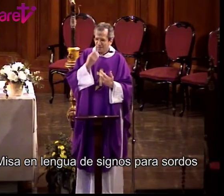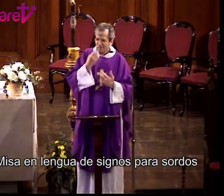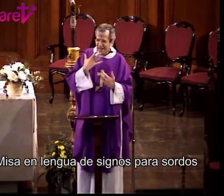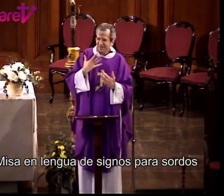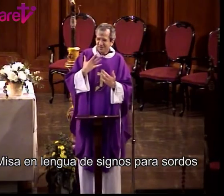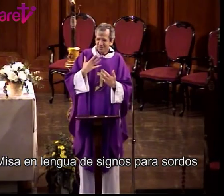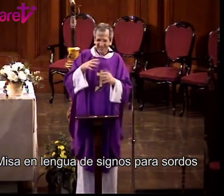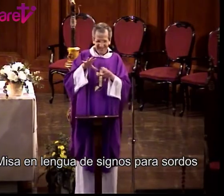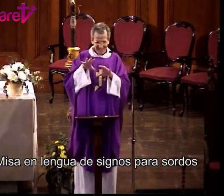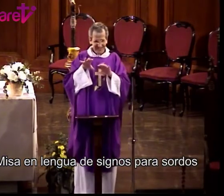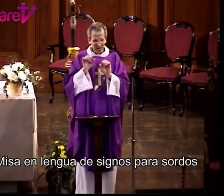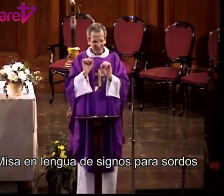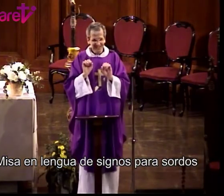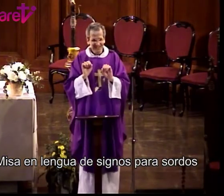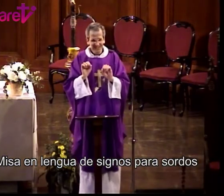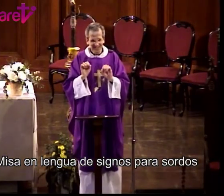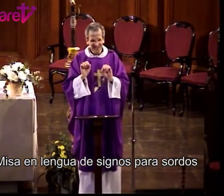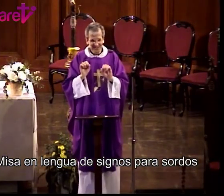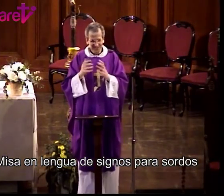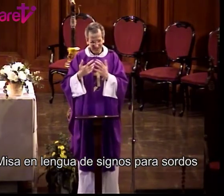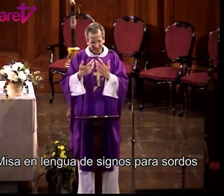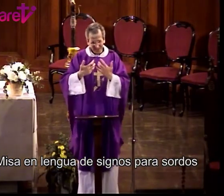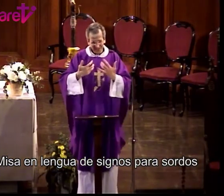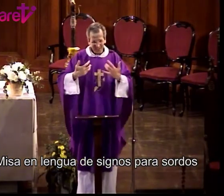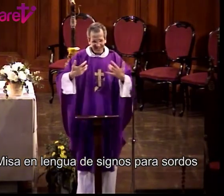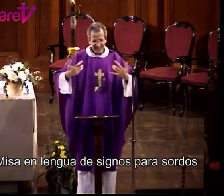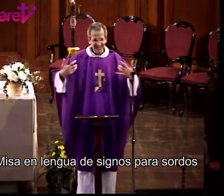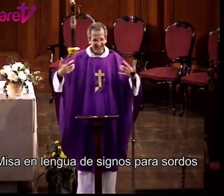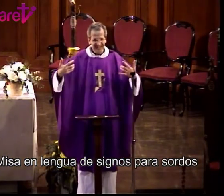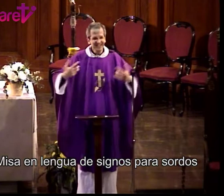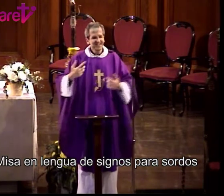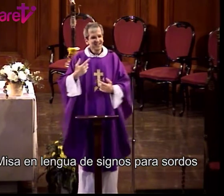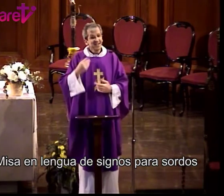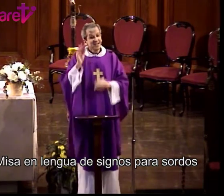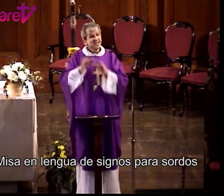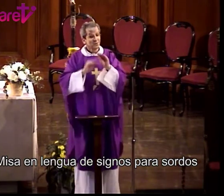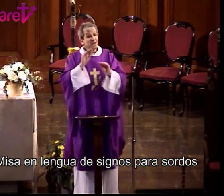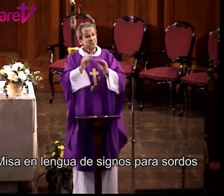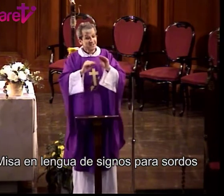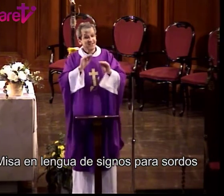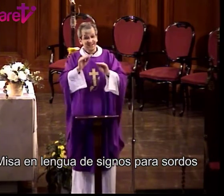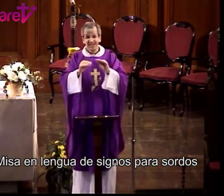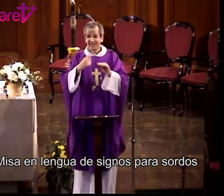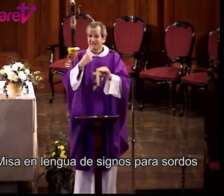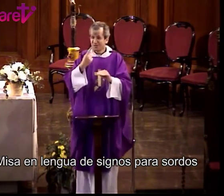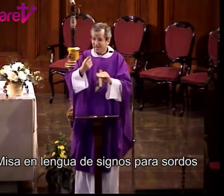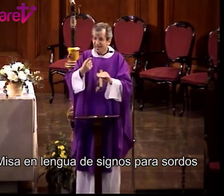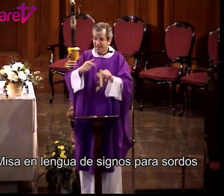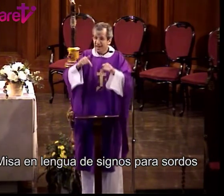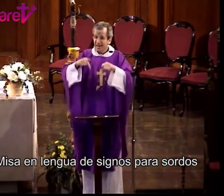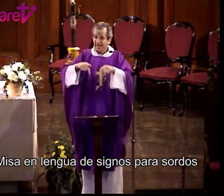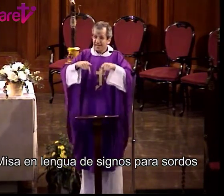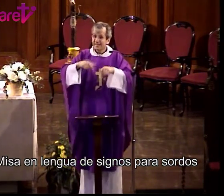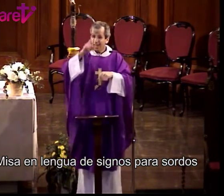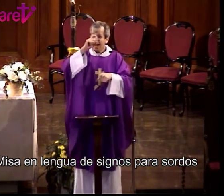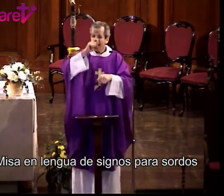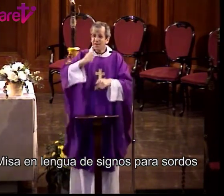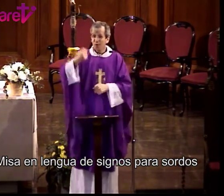Bien, ¿no? ¿Habéis entendido todo ese pasaje? Ya os avisé y os dije que este año